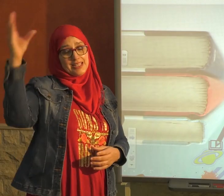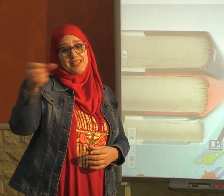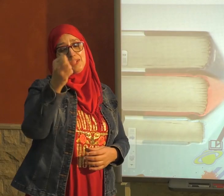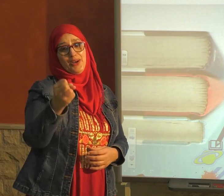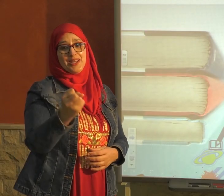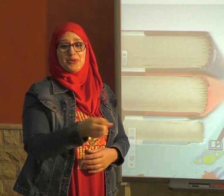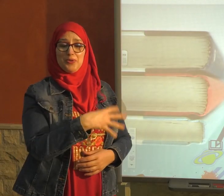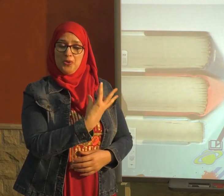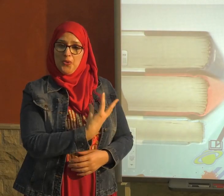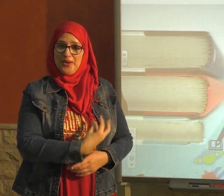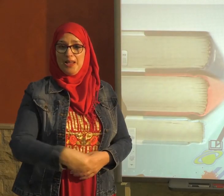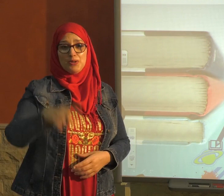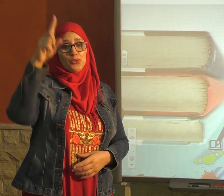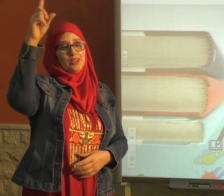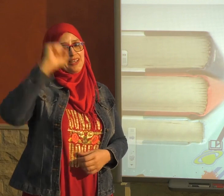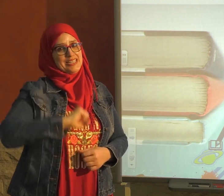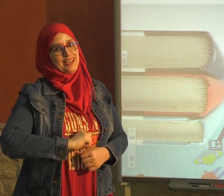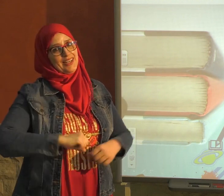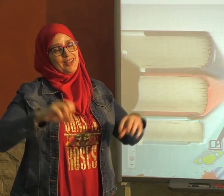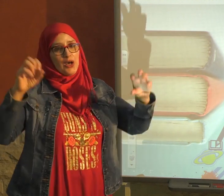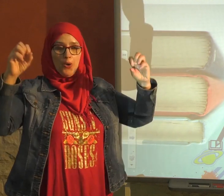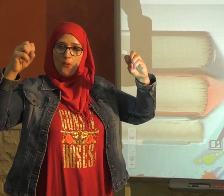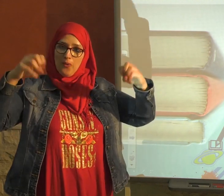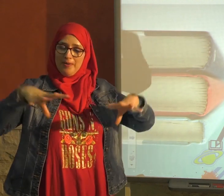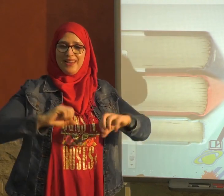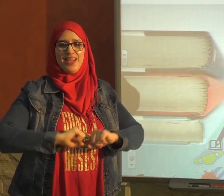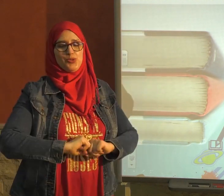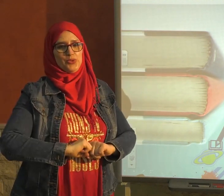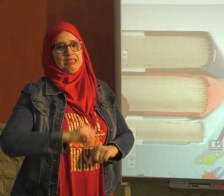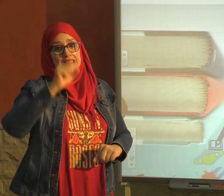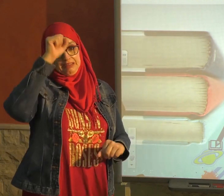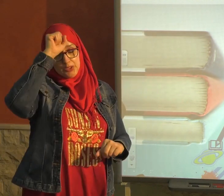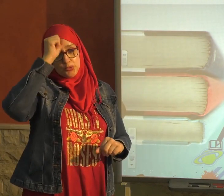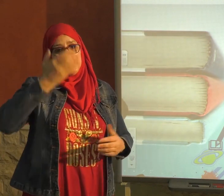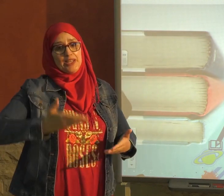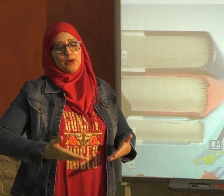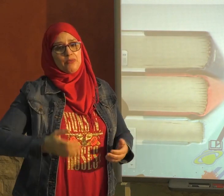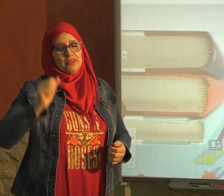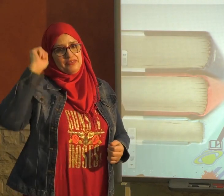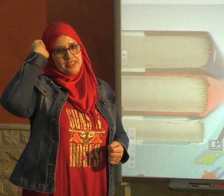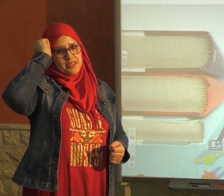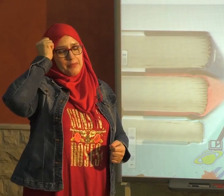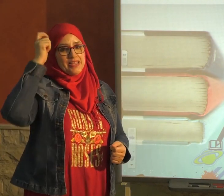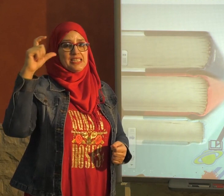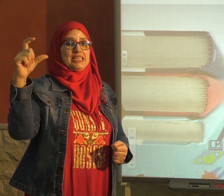السلام عليكم ورحمة الله تعالى وبركاته. درسنا اليوم في التربية